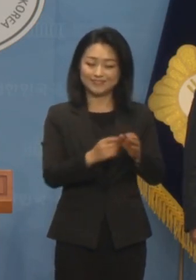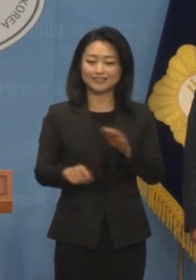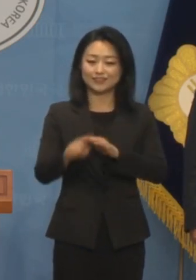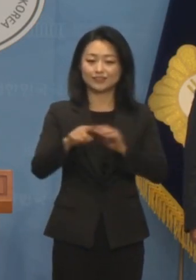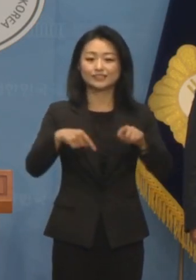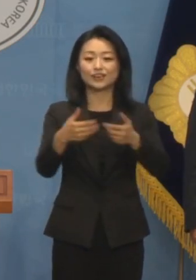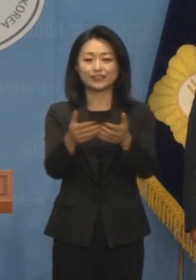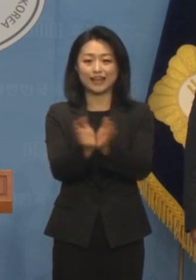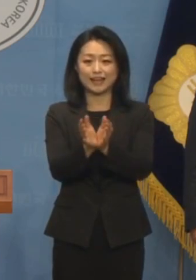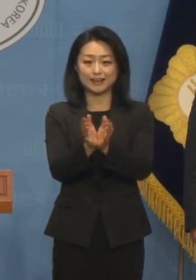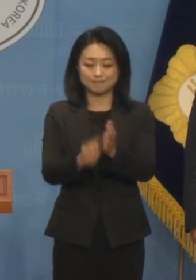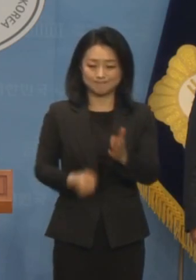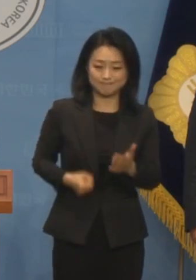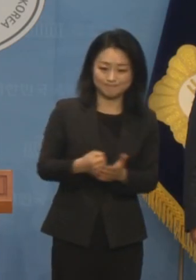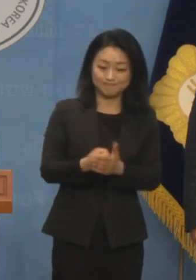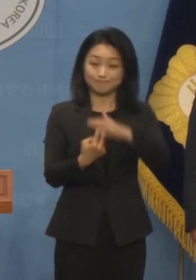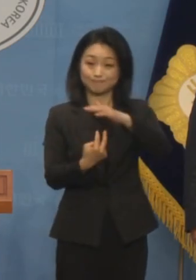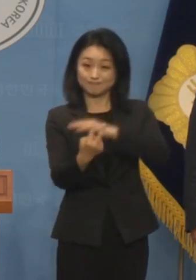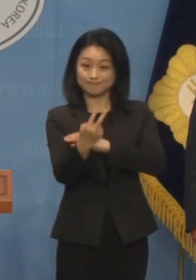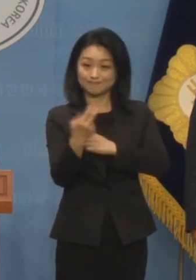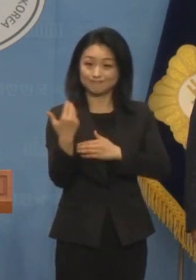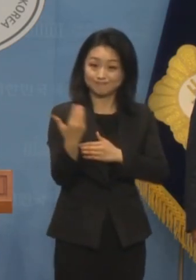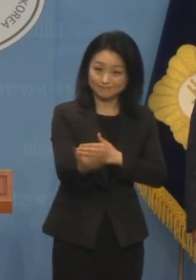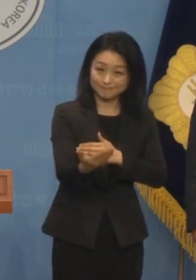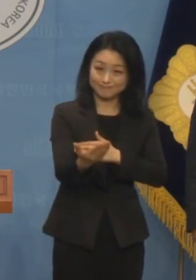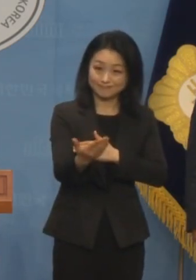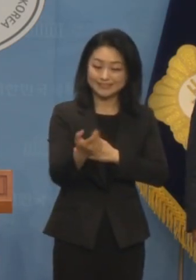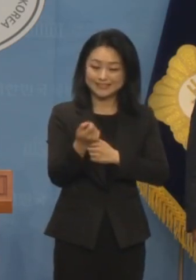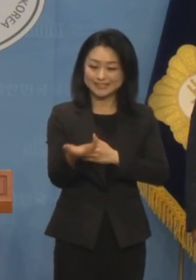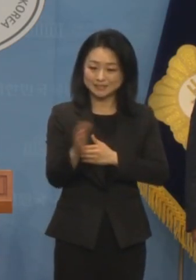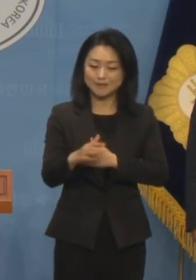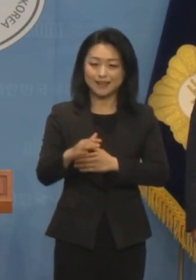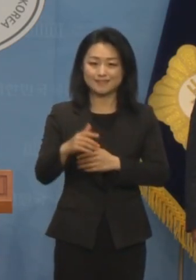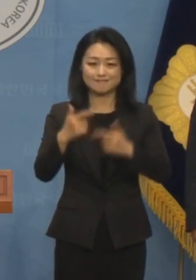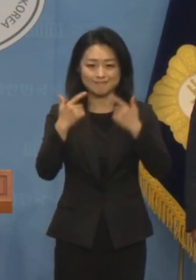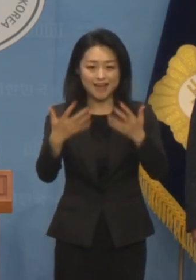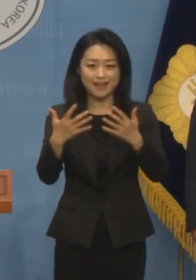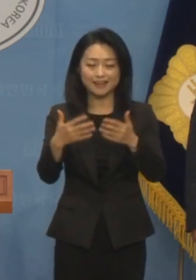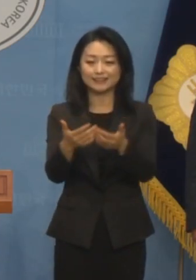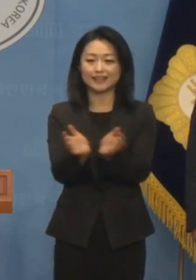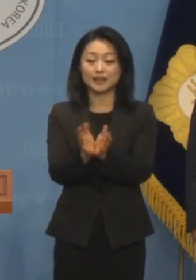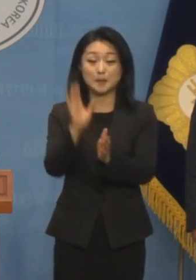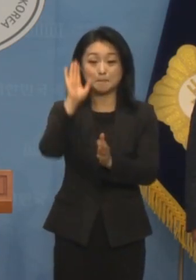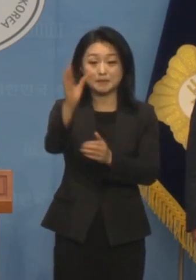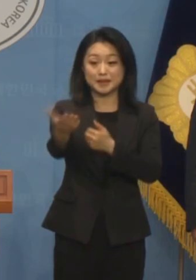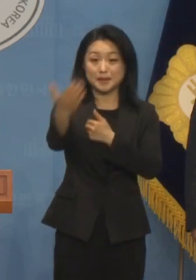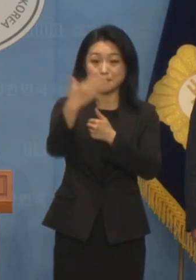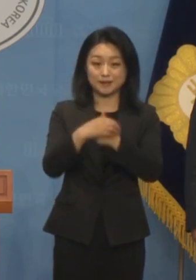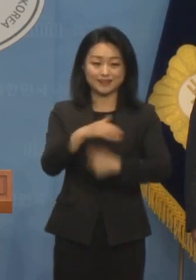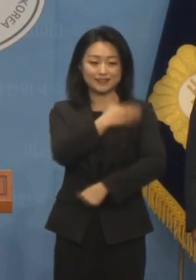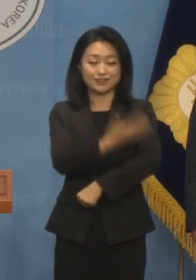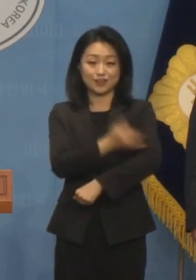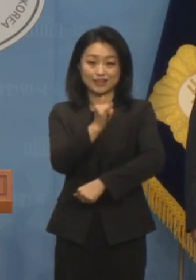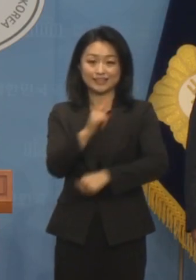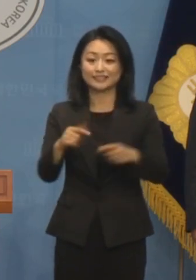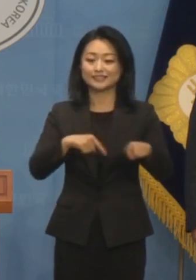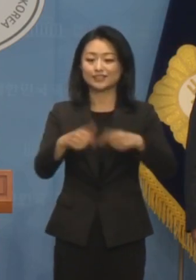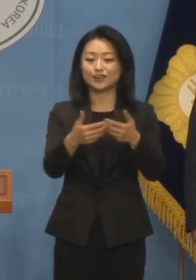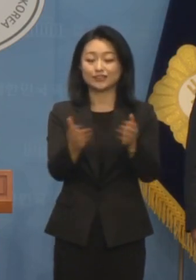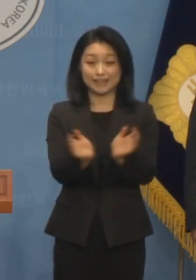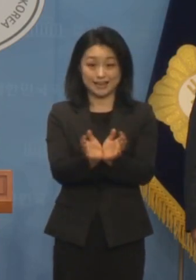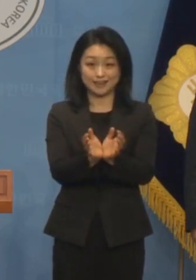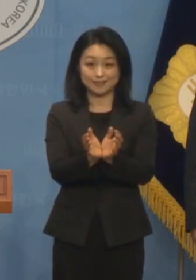선도정당, 소신있게 정책 비전을 선도하는 강소정당, 미래를 맡길 만한 튼튼한 실력정당이 지금